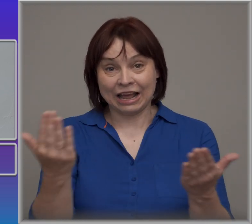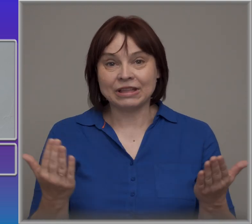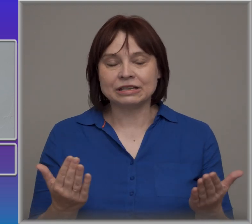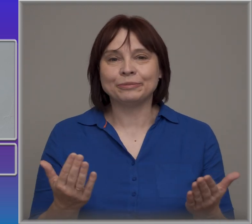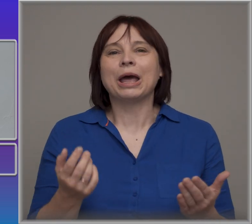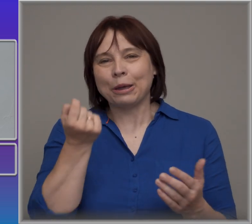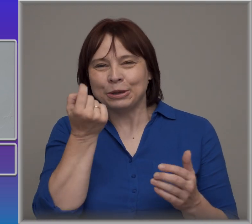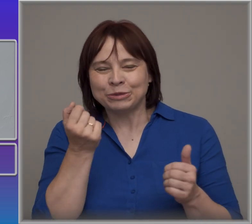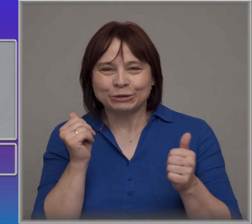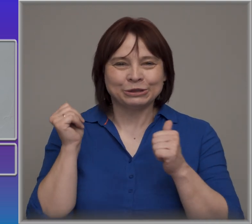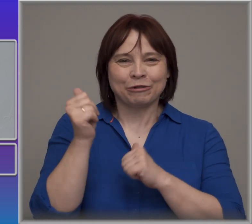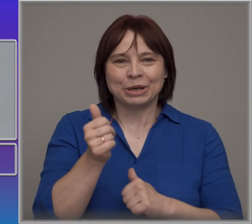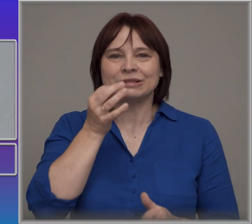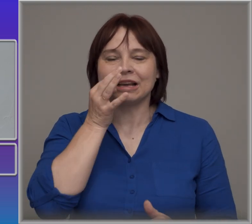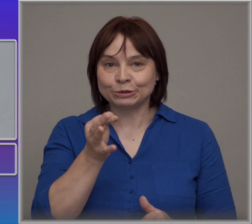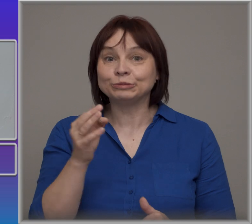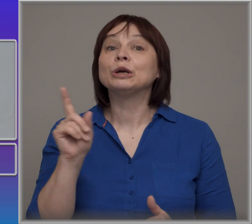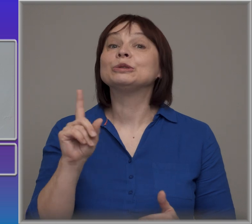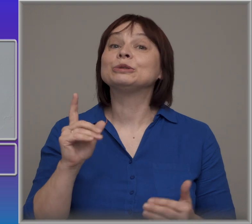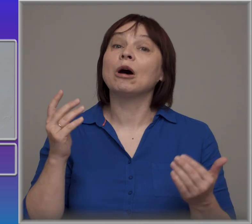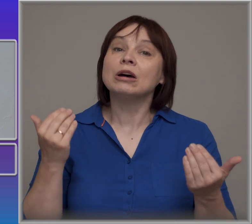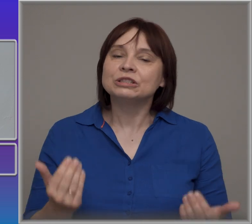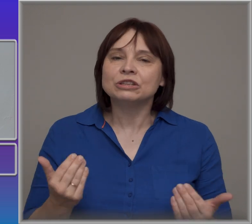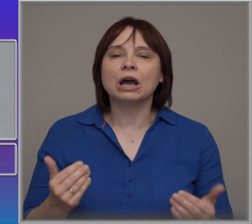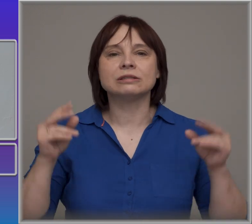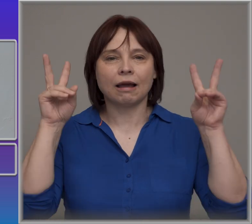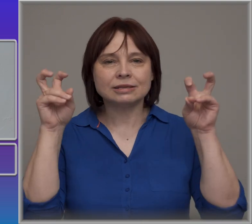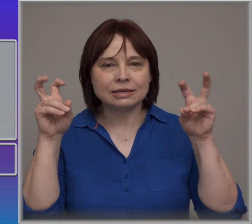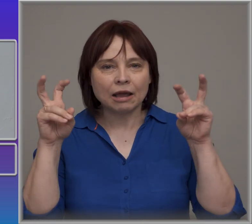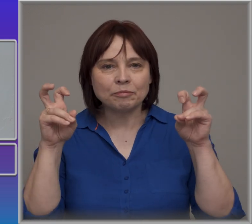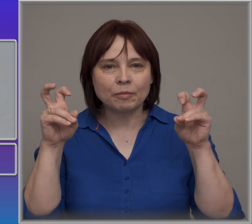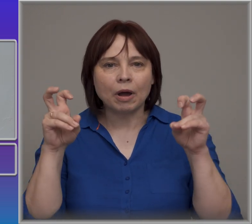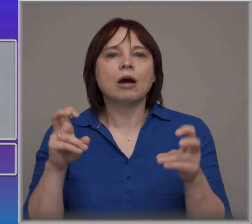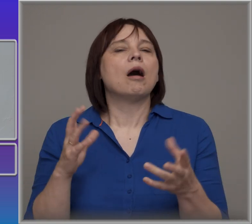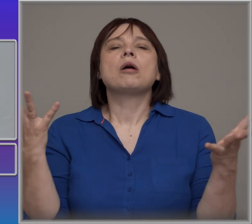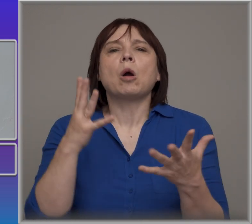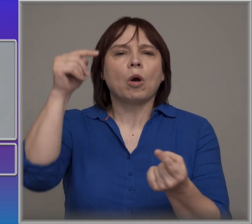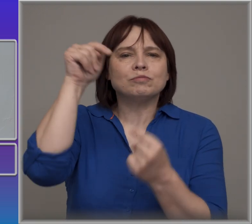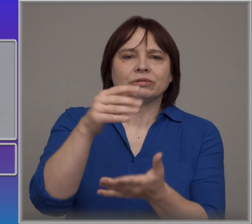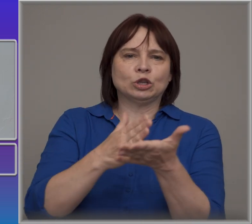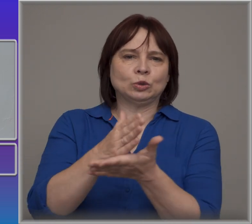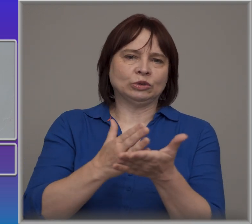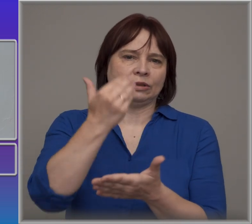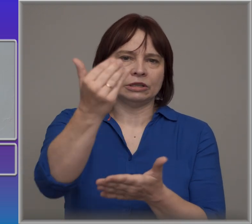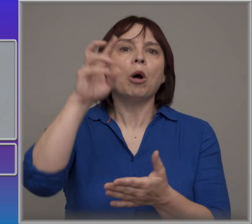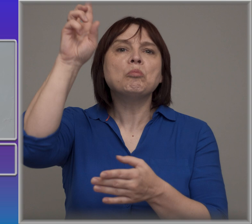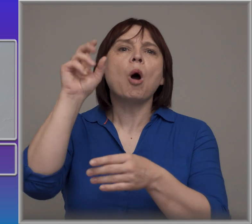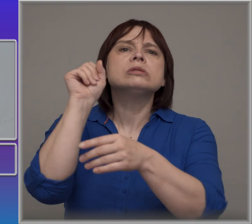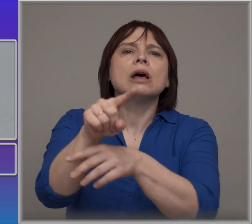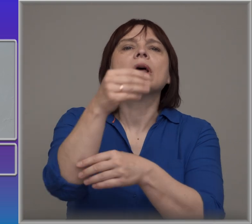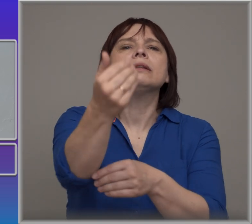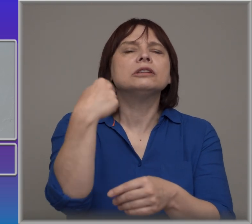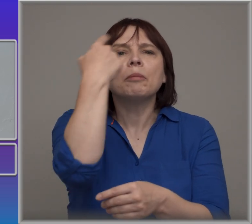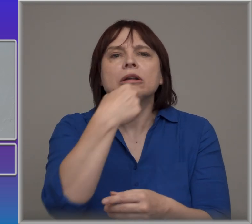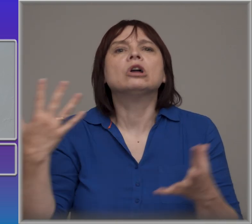немного забегая вперед, еще раз скажу, что у нас темы о призвании в этот период времени. Вот, поэтому я верю,